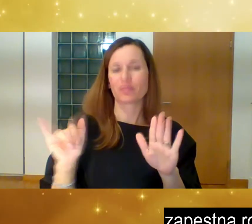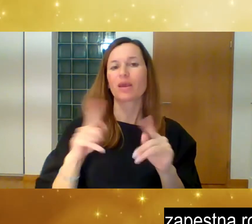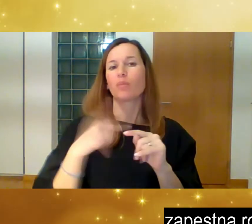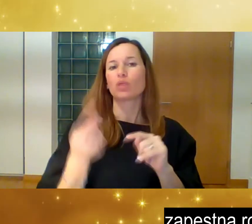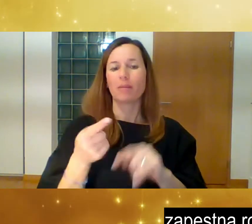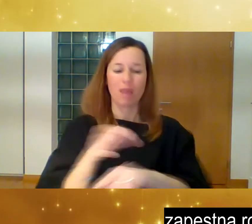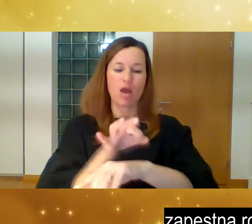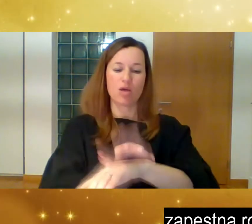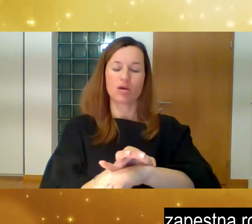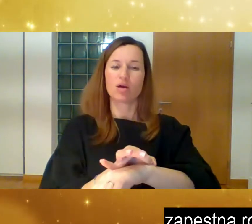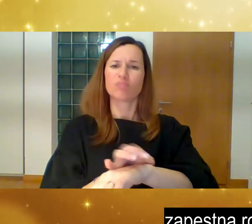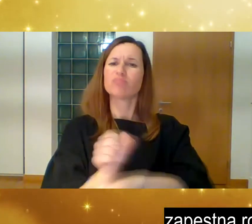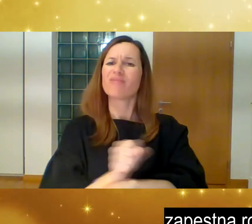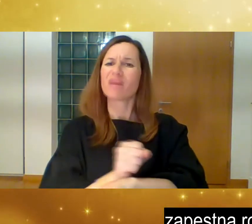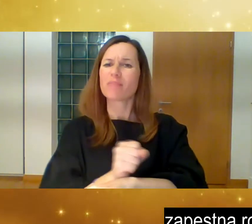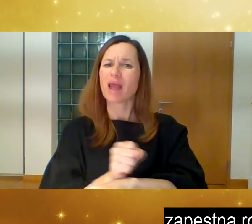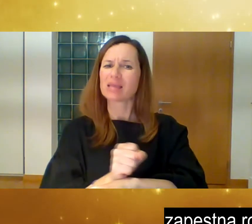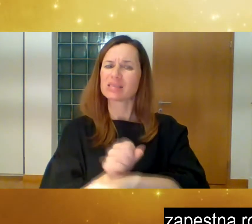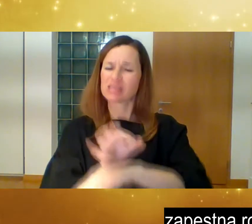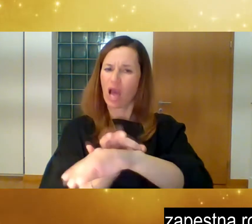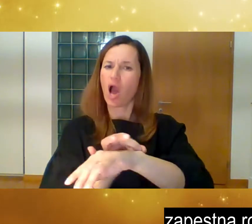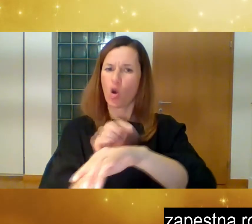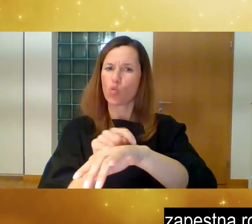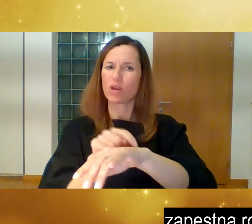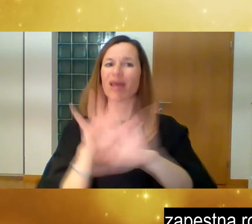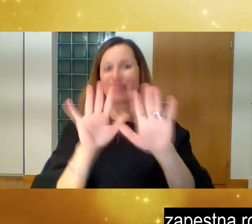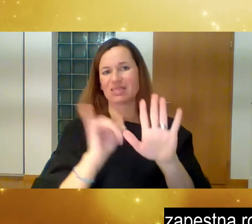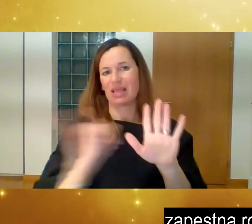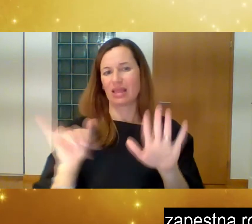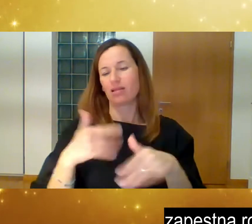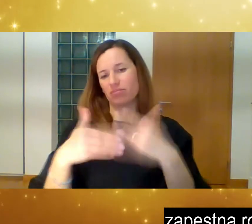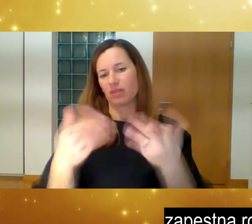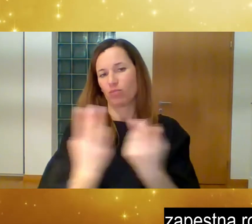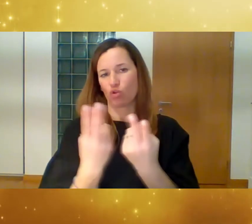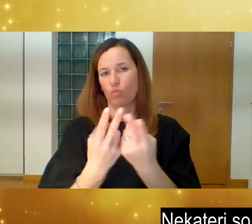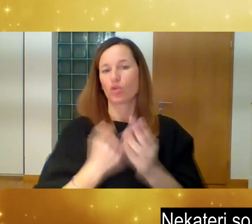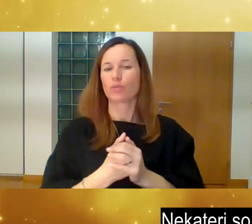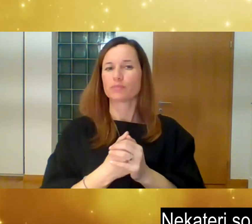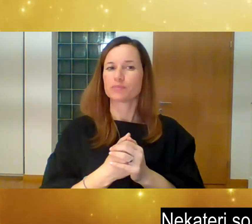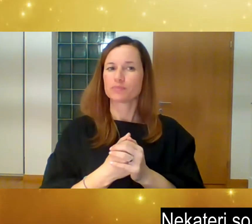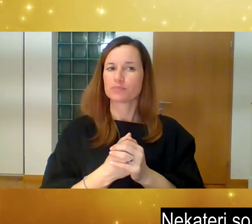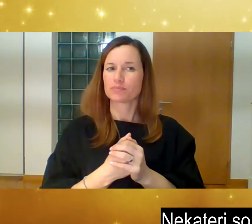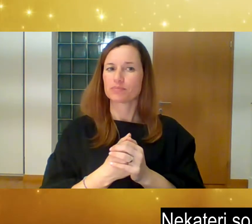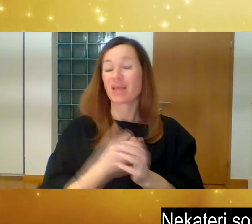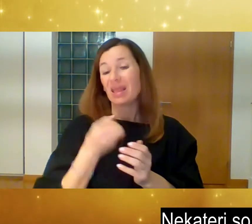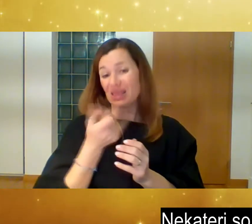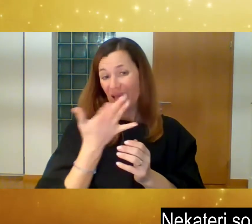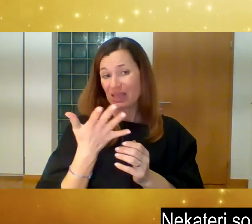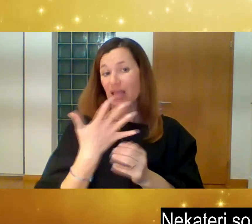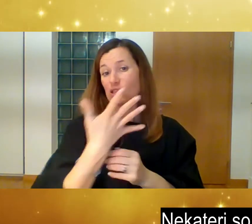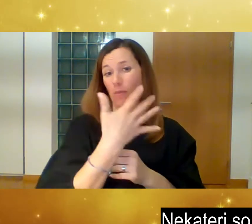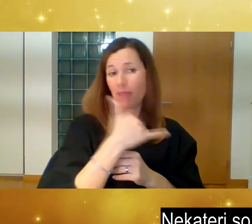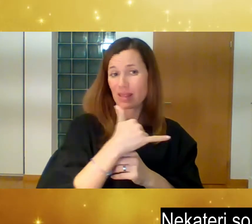zapestna ročna vibracijska ura je 10 let in podobno. No. Se pravi, nekateri so 5